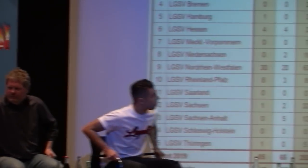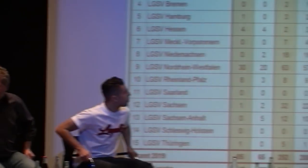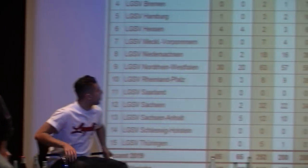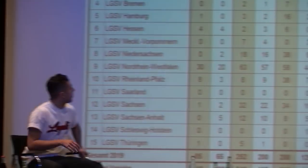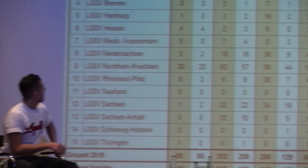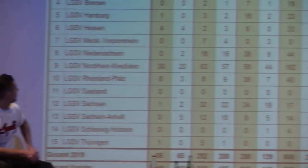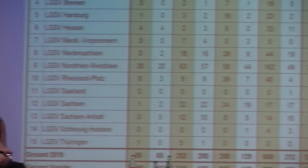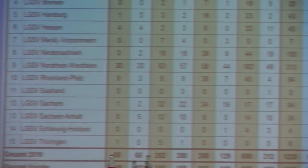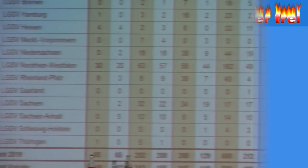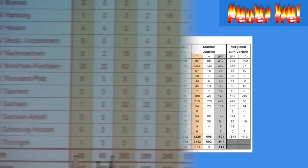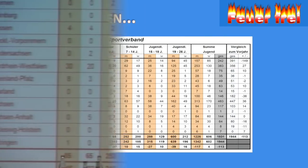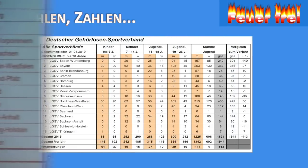zu. Also das erzählte ja die.